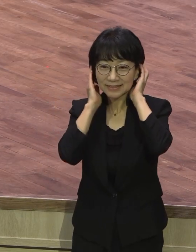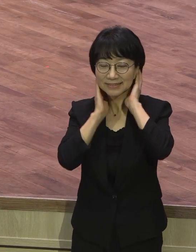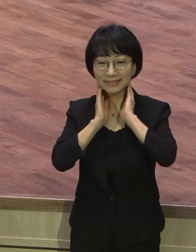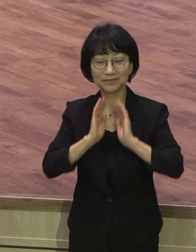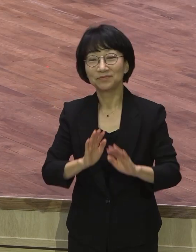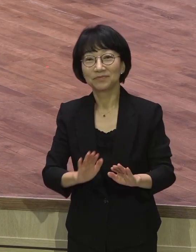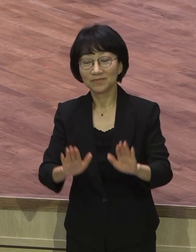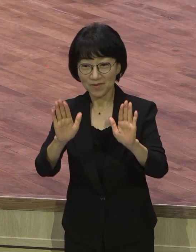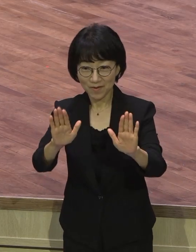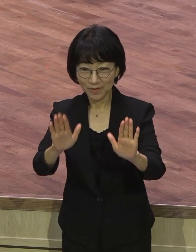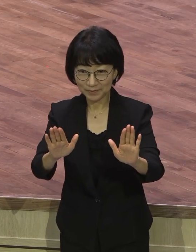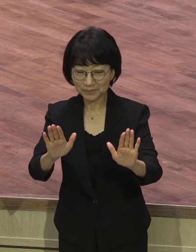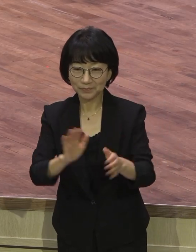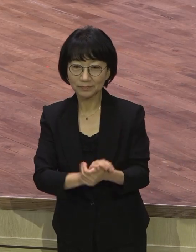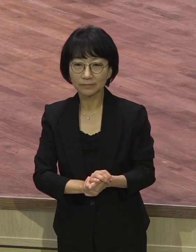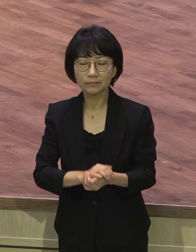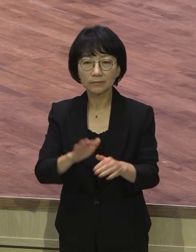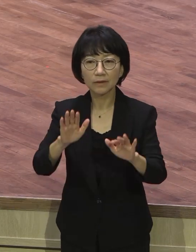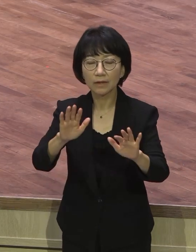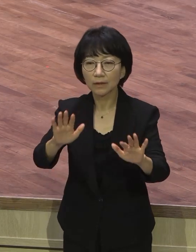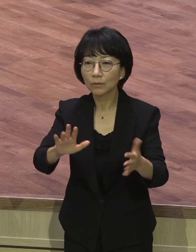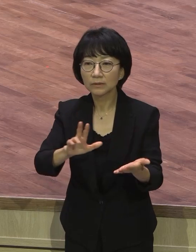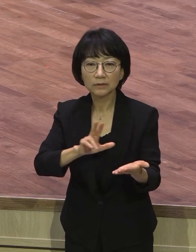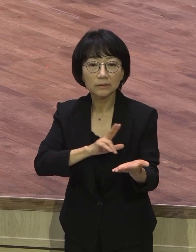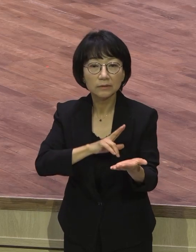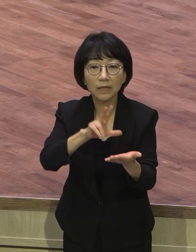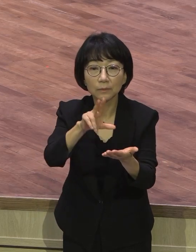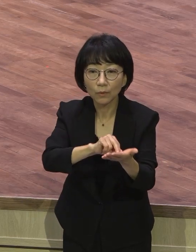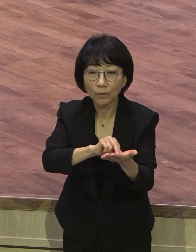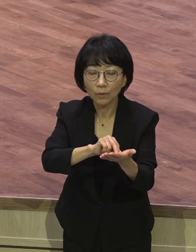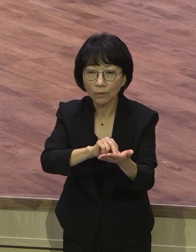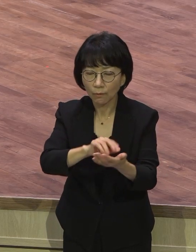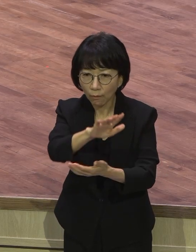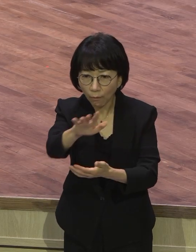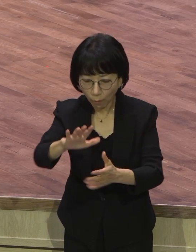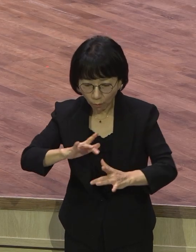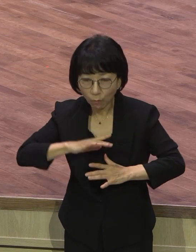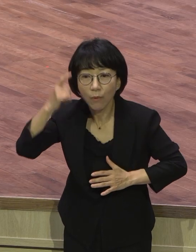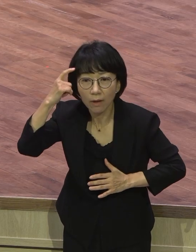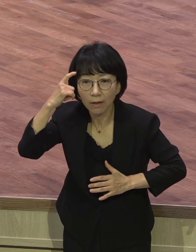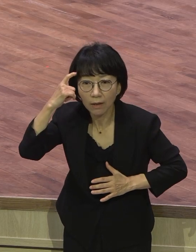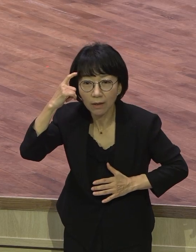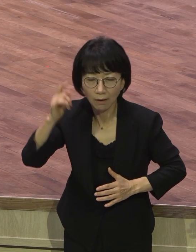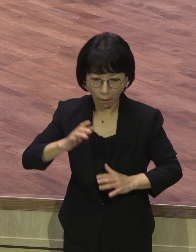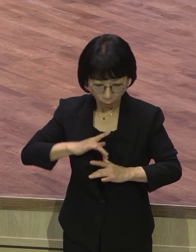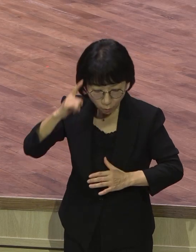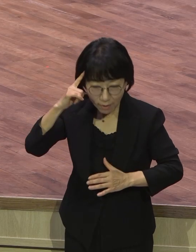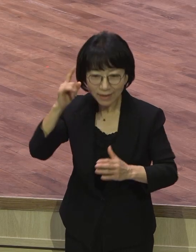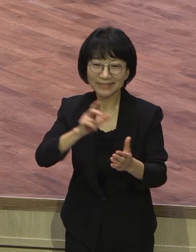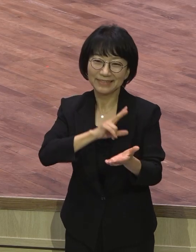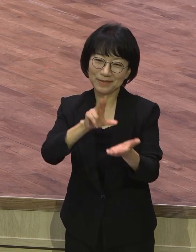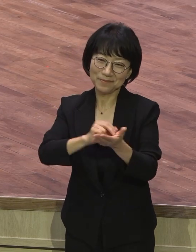예배되는 말씀 가지고 어찌하여 무서워하느냐라는 제목으로 말씀을 드립니다.